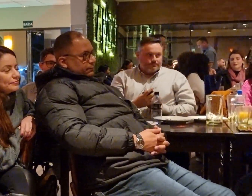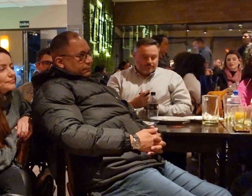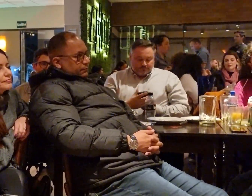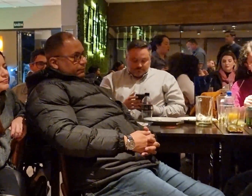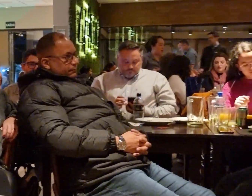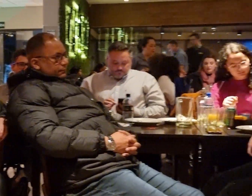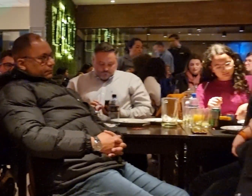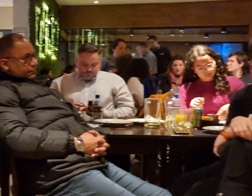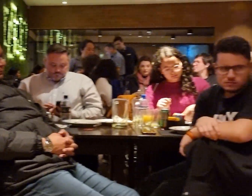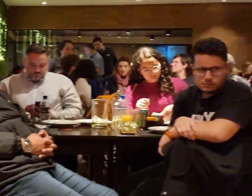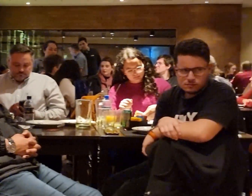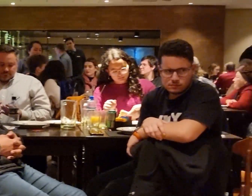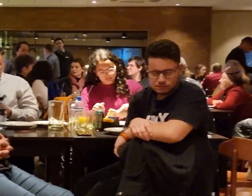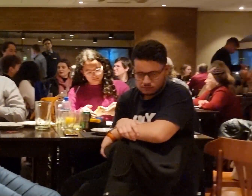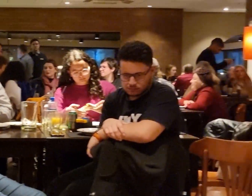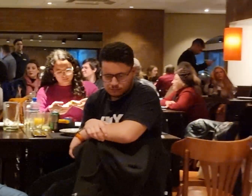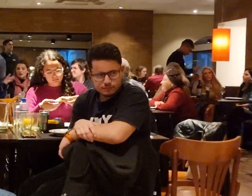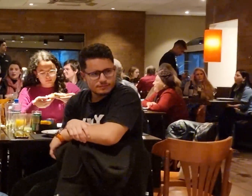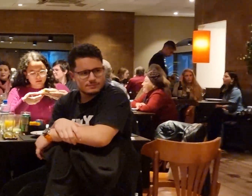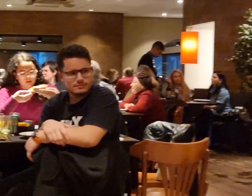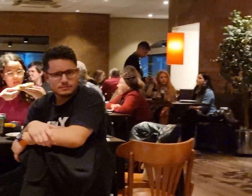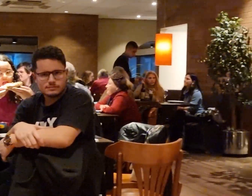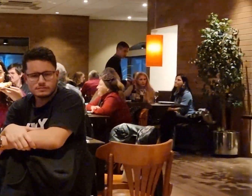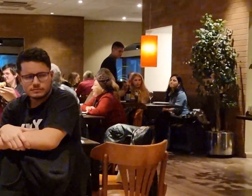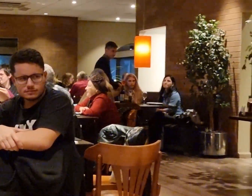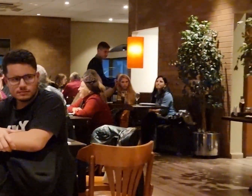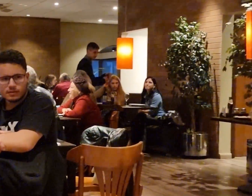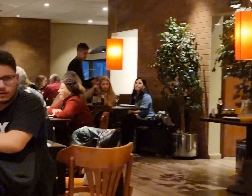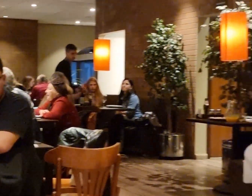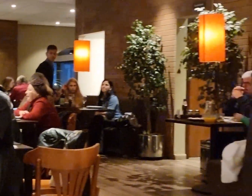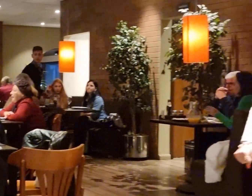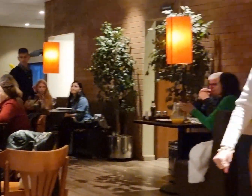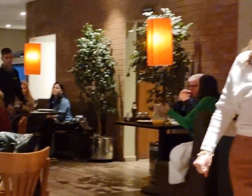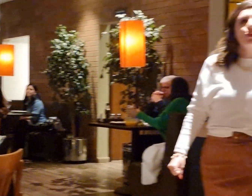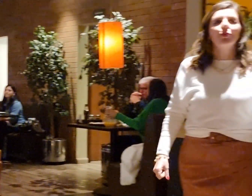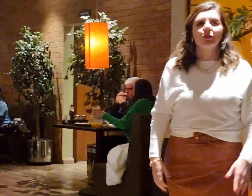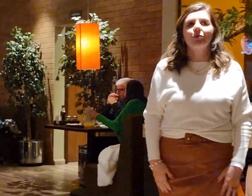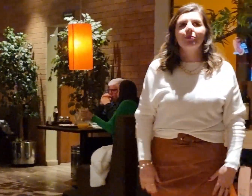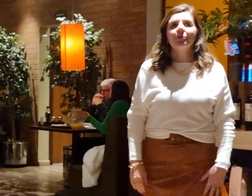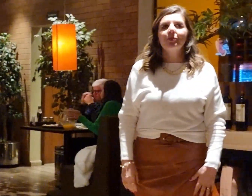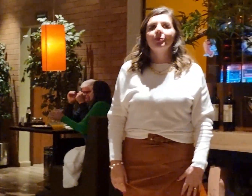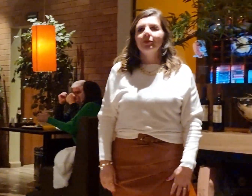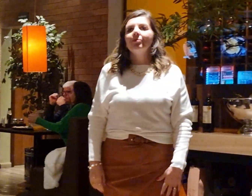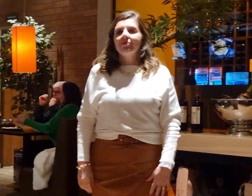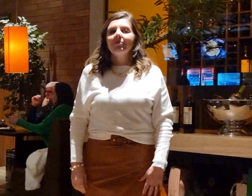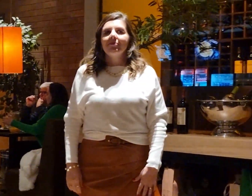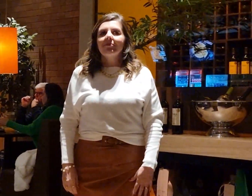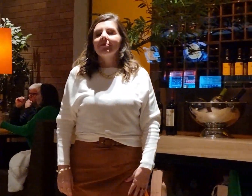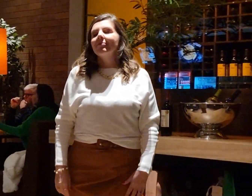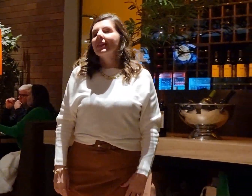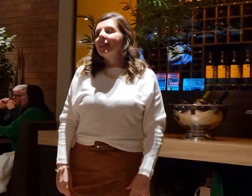conhece Jesus, só 1%. É muito pouco. É muito pouco. E nós